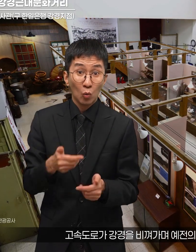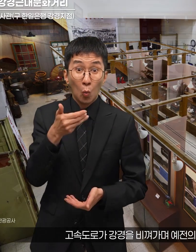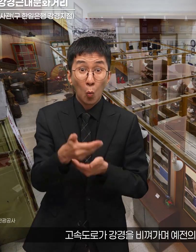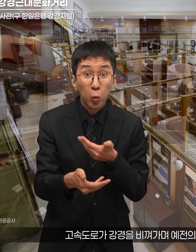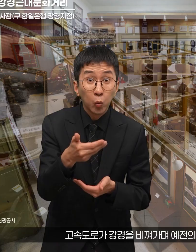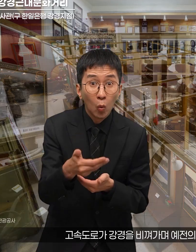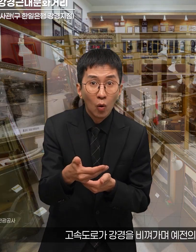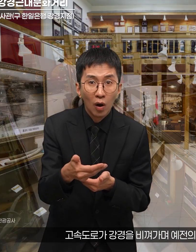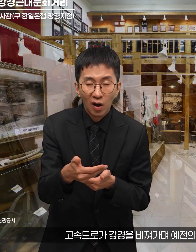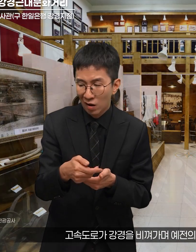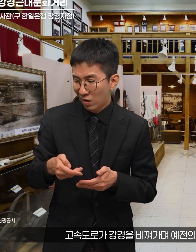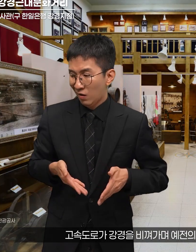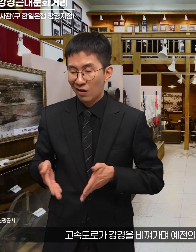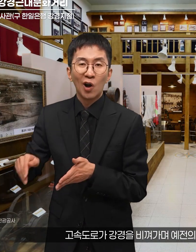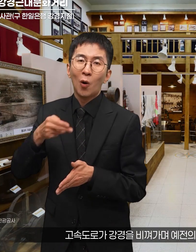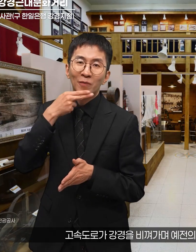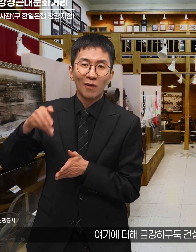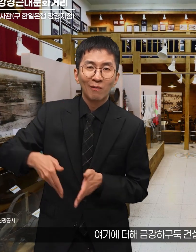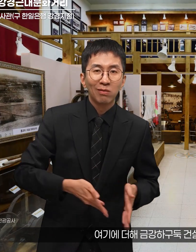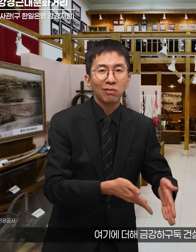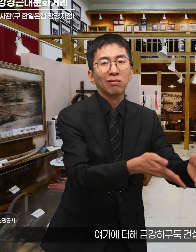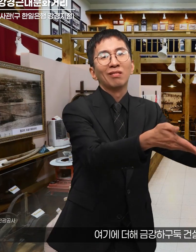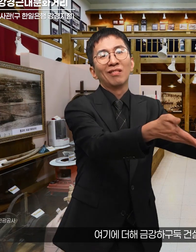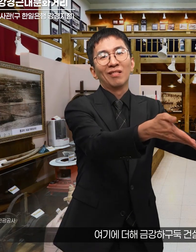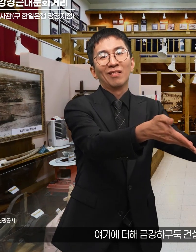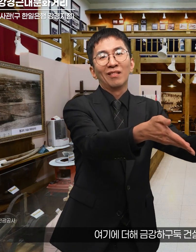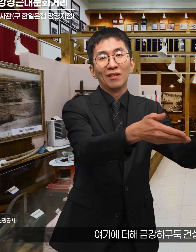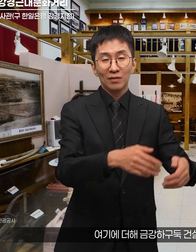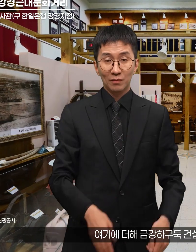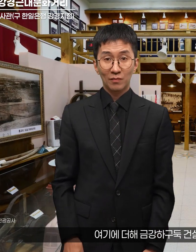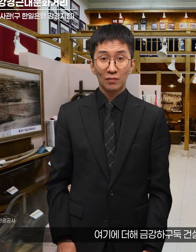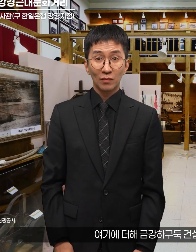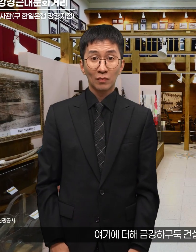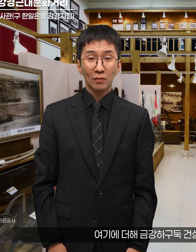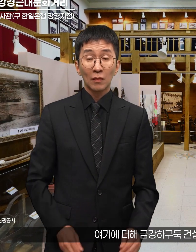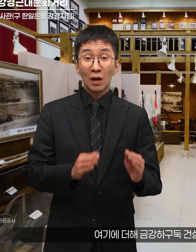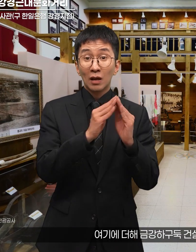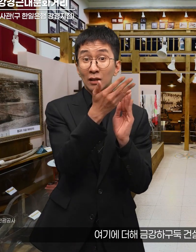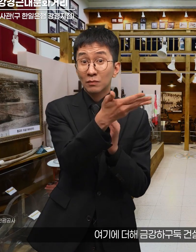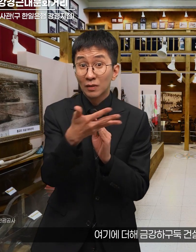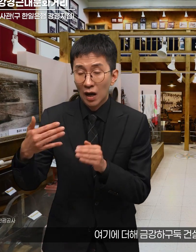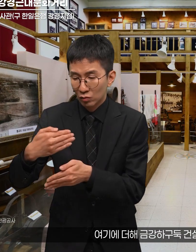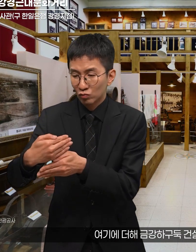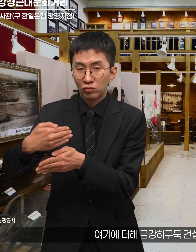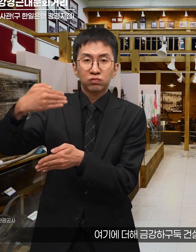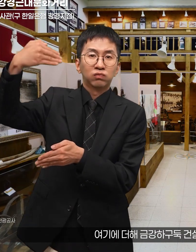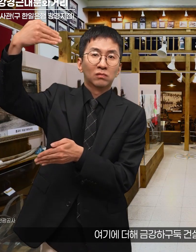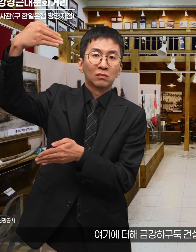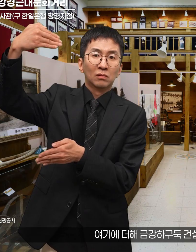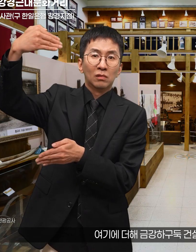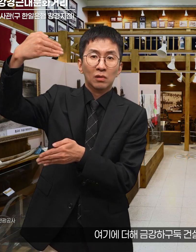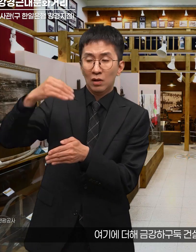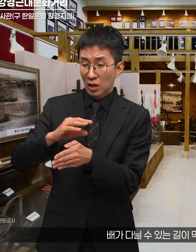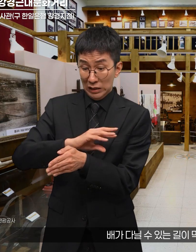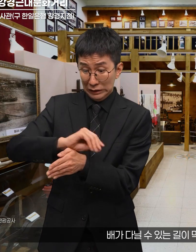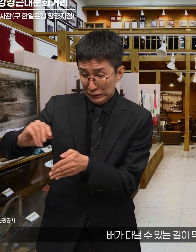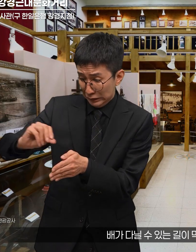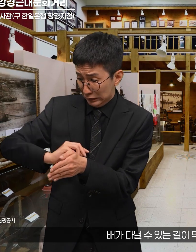조금씩 사라졌습니다. 여기에 더해 금강 하구뚝 건설, 강에 토사가 쌓이며 배가 다닐 수 있는